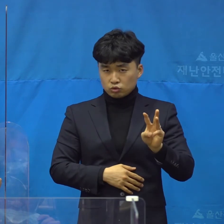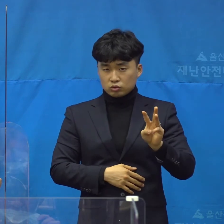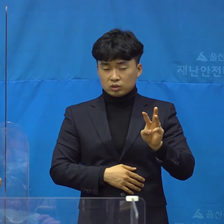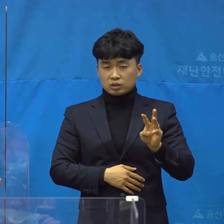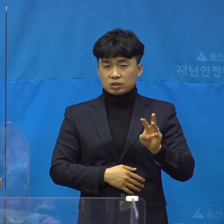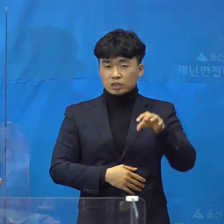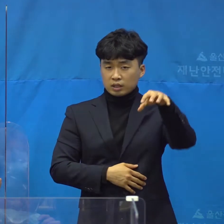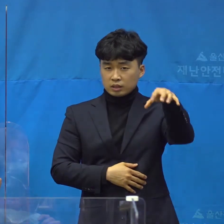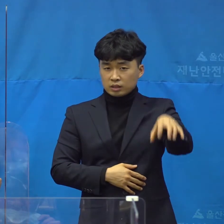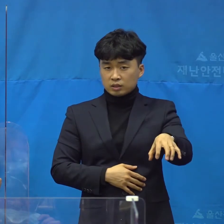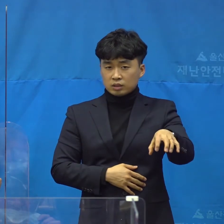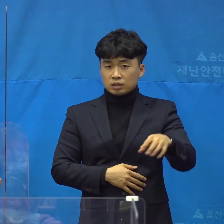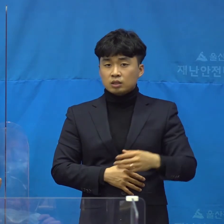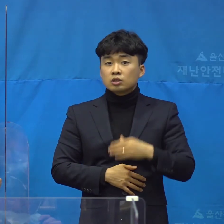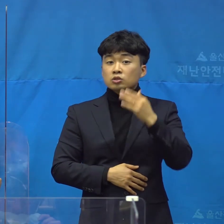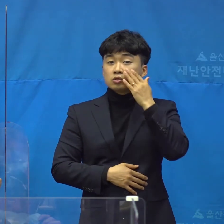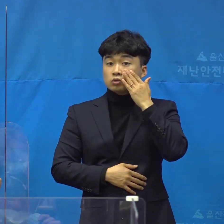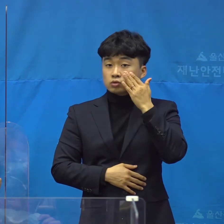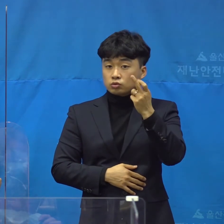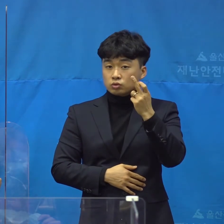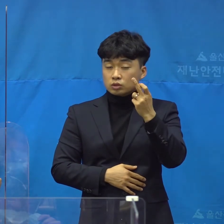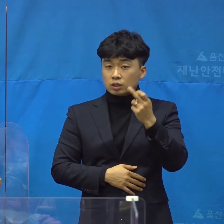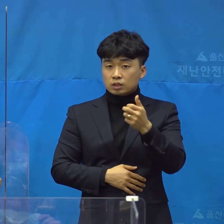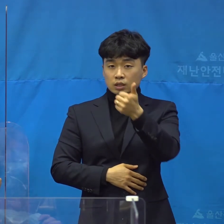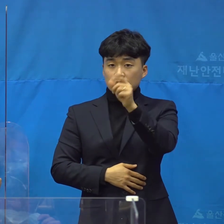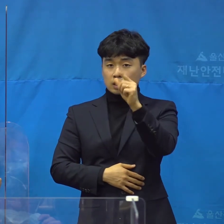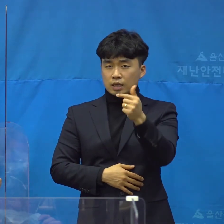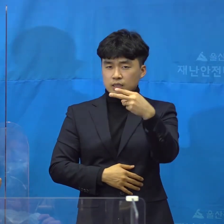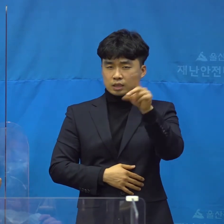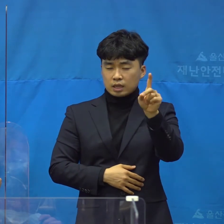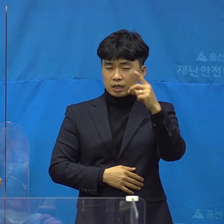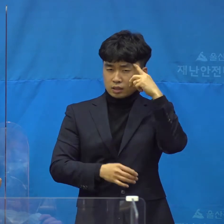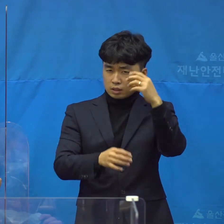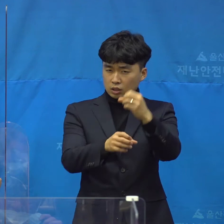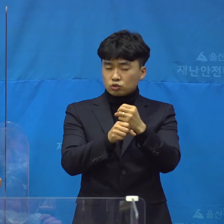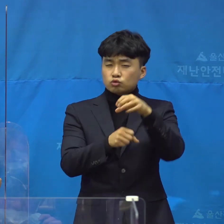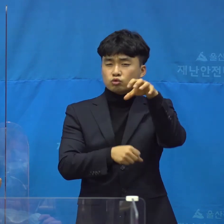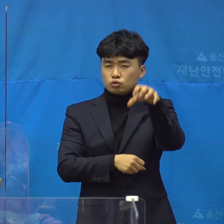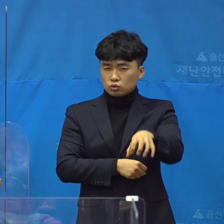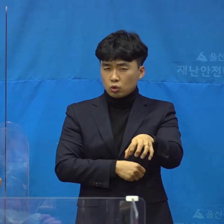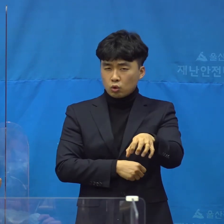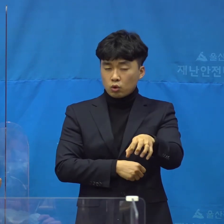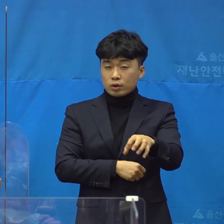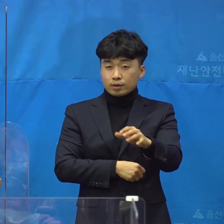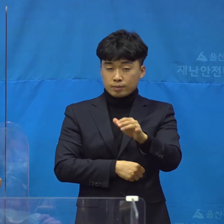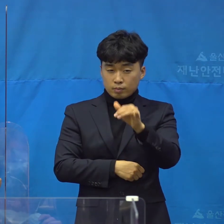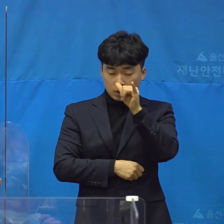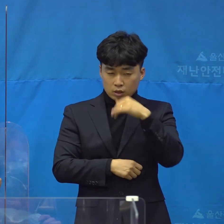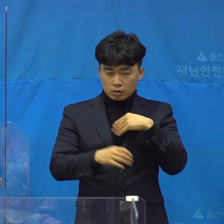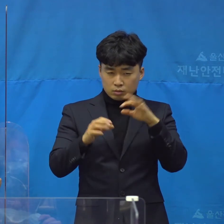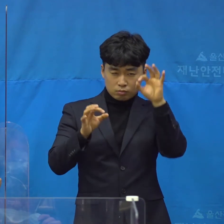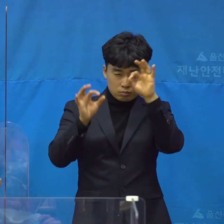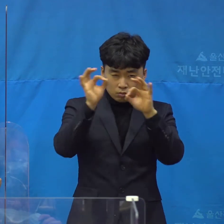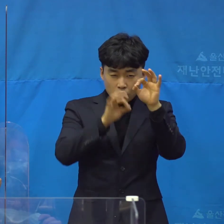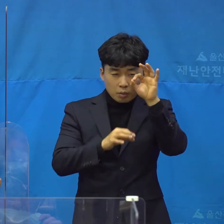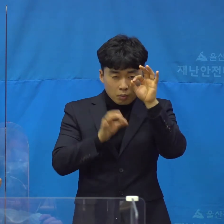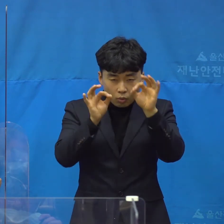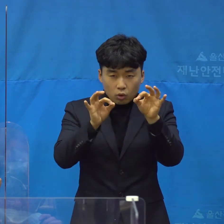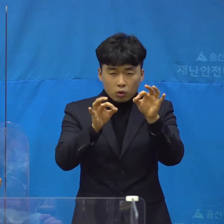광주에서 이제 울산에 한다 연구소가 소재한다라는 정보를 받고 저희들이 검색을